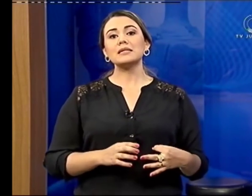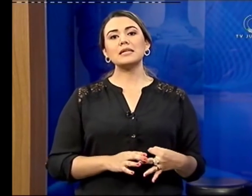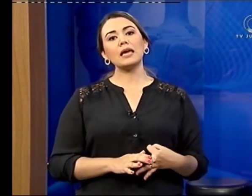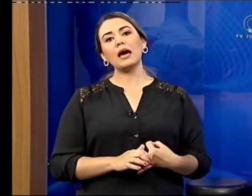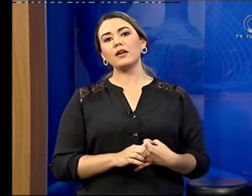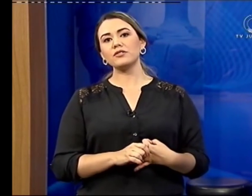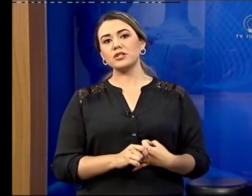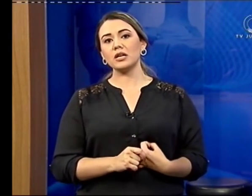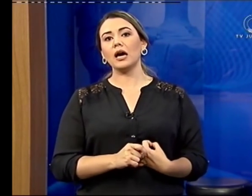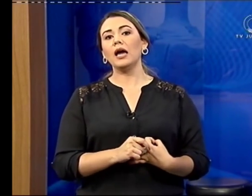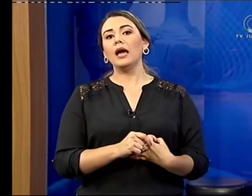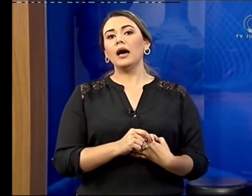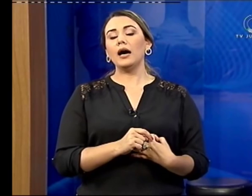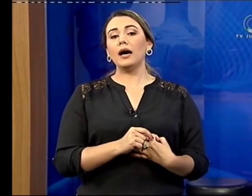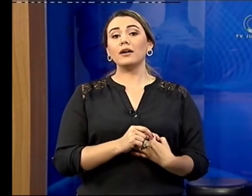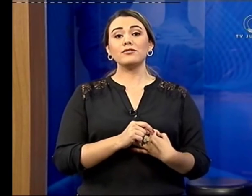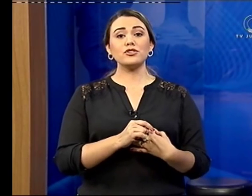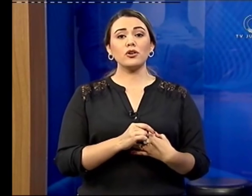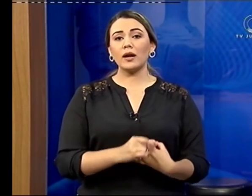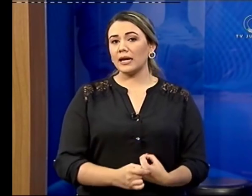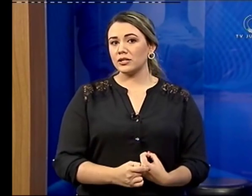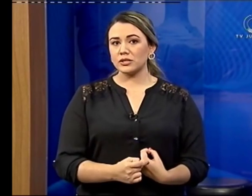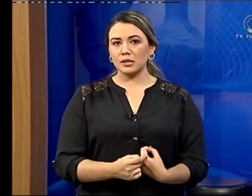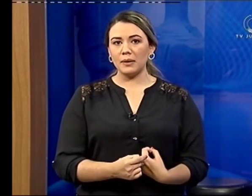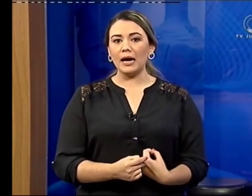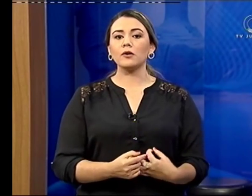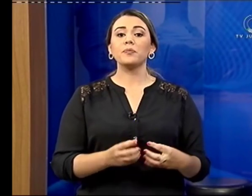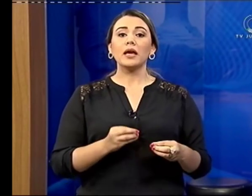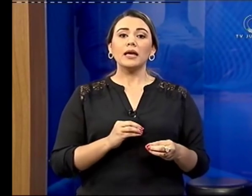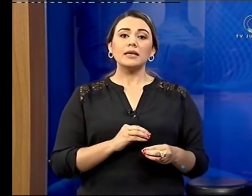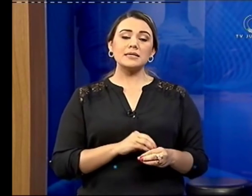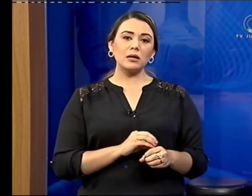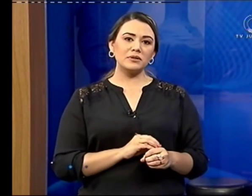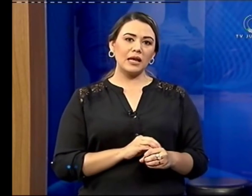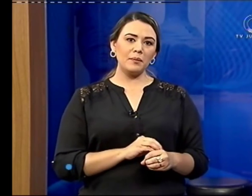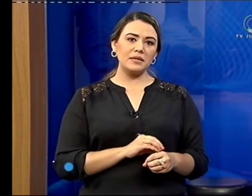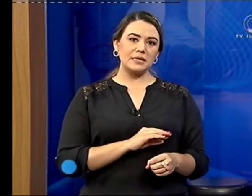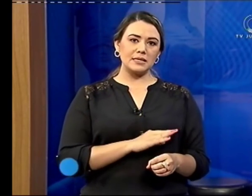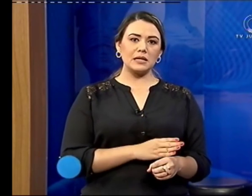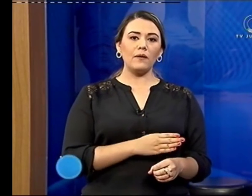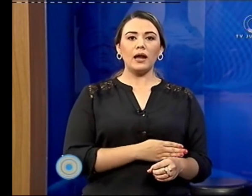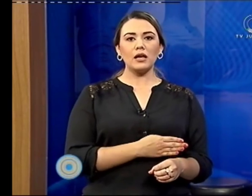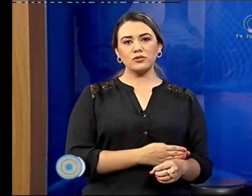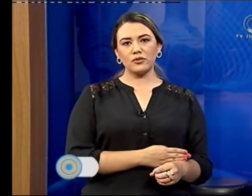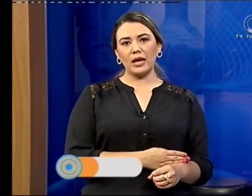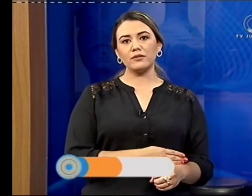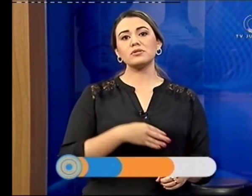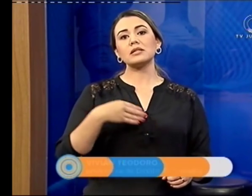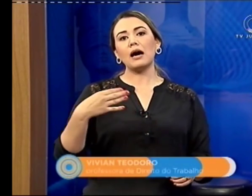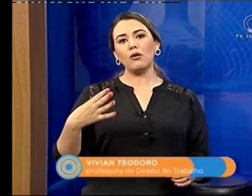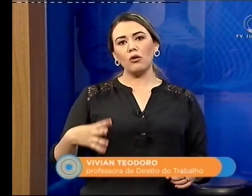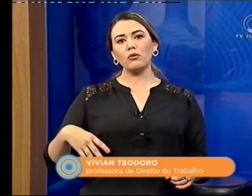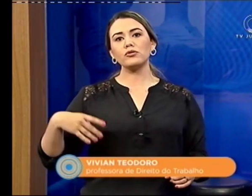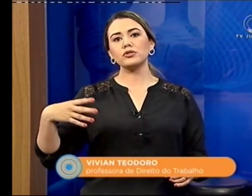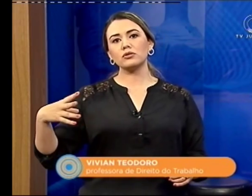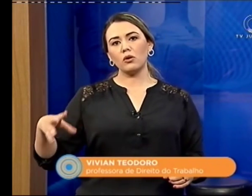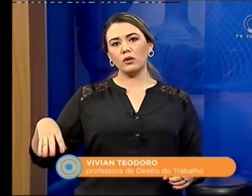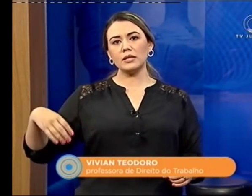sem garantia de jornada de trabalho, que são temas que estão relacionados ao longo de todas